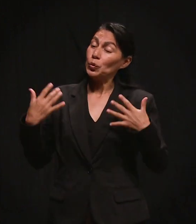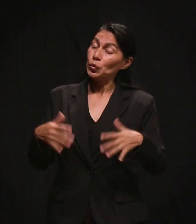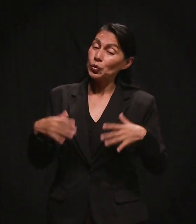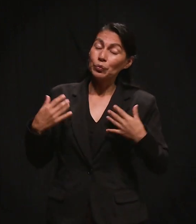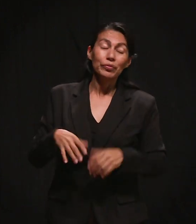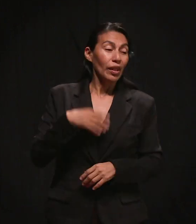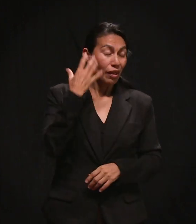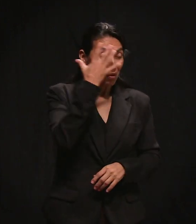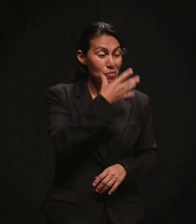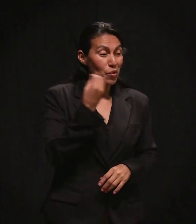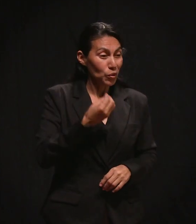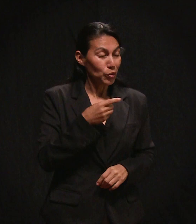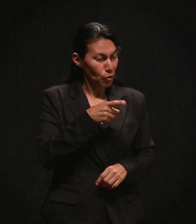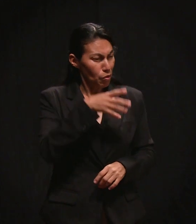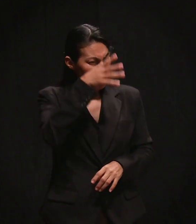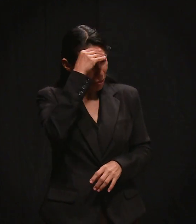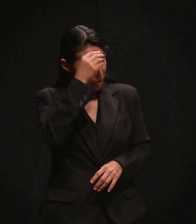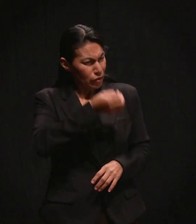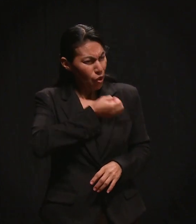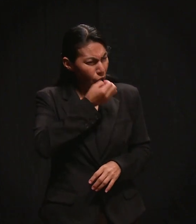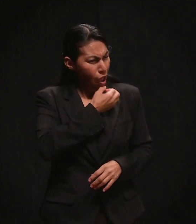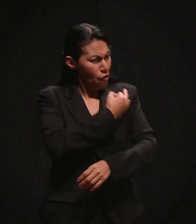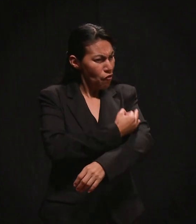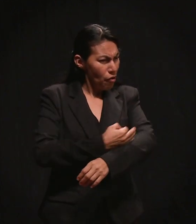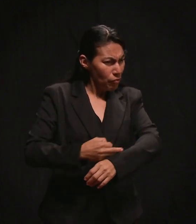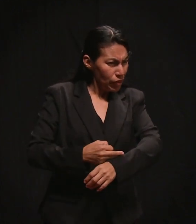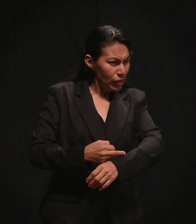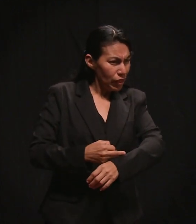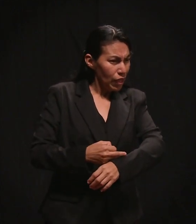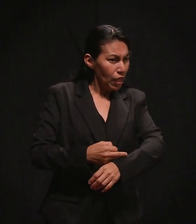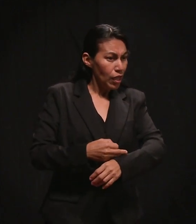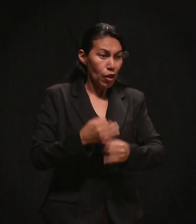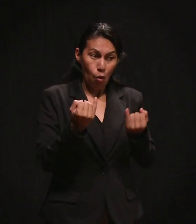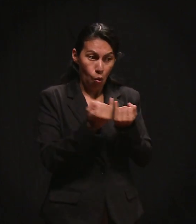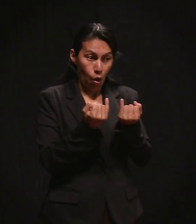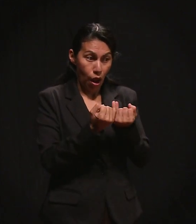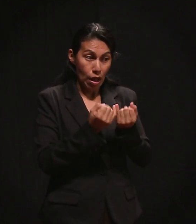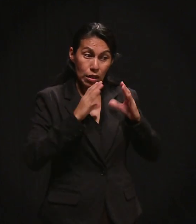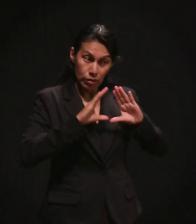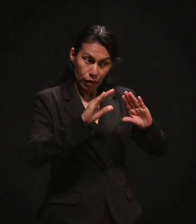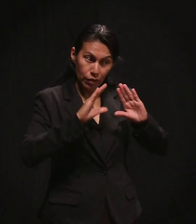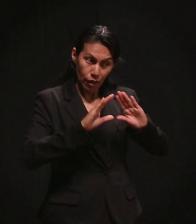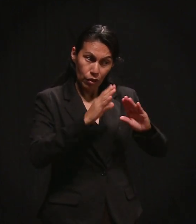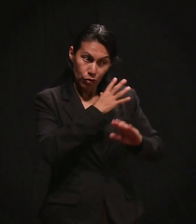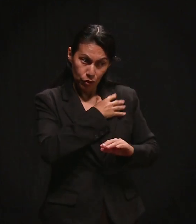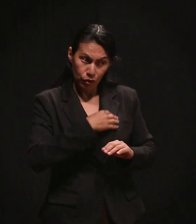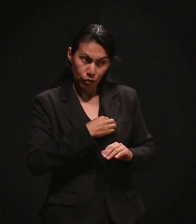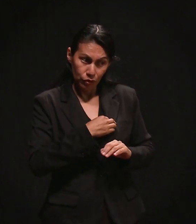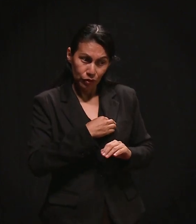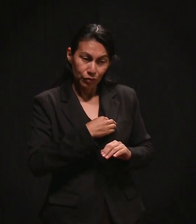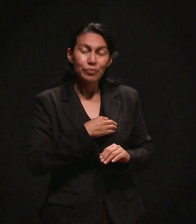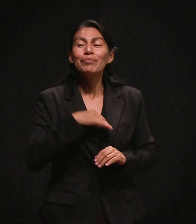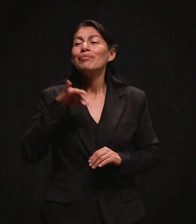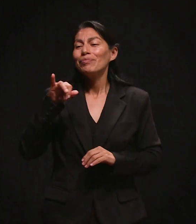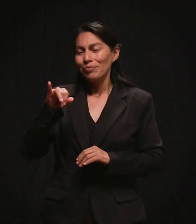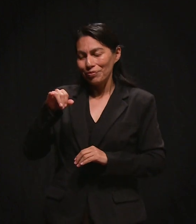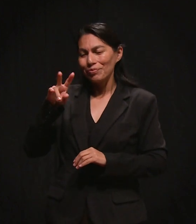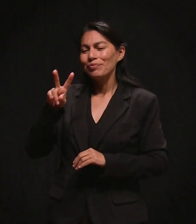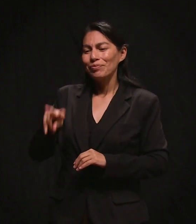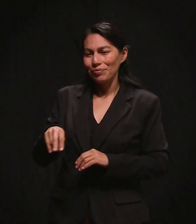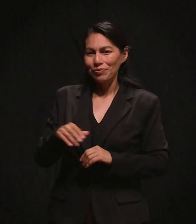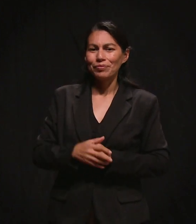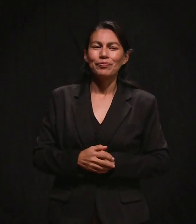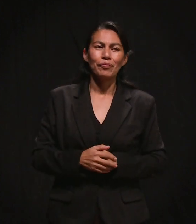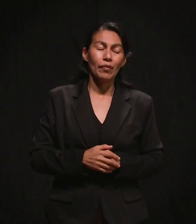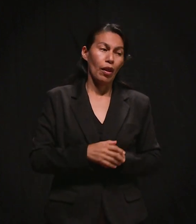Tú aprendiste a orar en familia y Sí. así lo estás transmitiendo también a tus hijos, ¿no? Así Como es. una ola que va